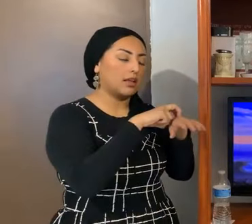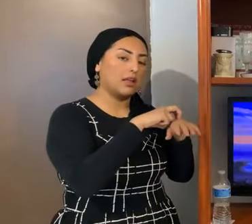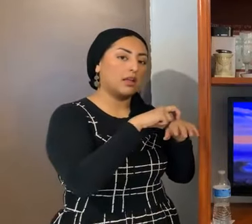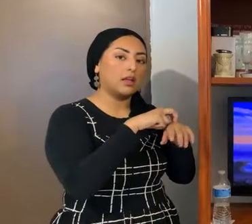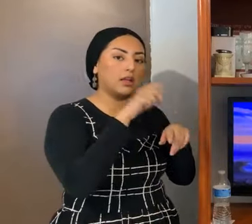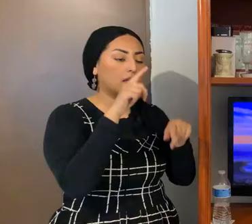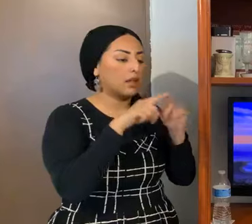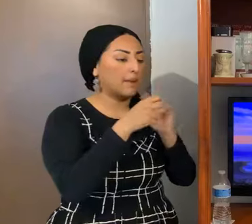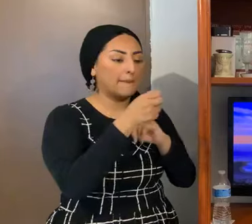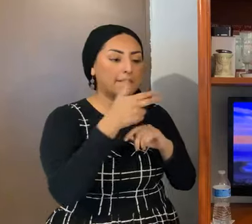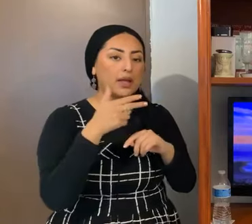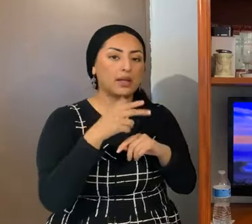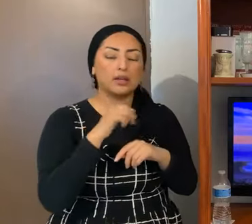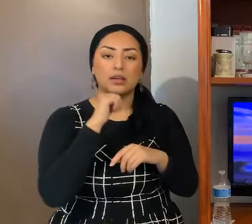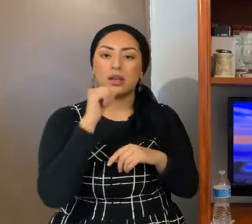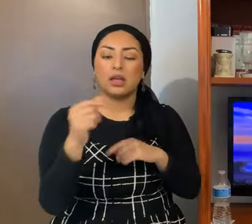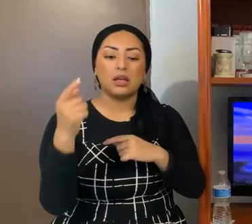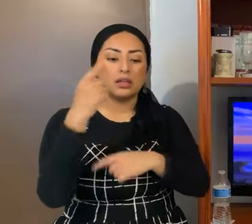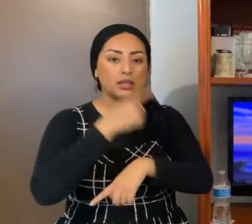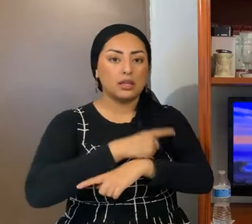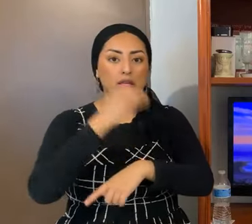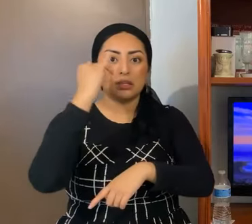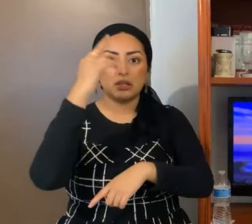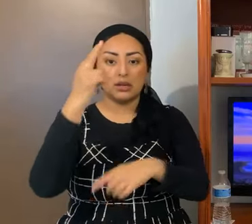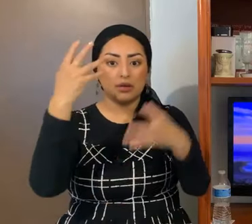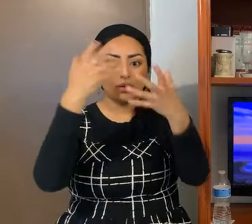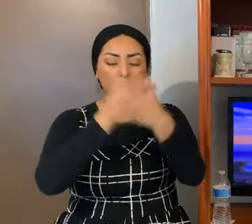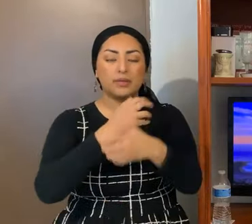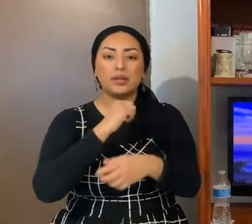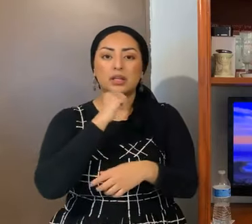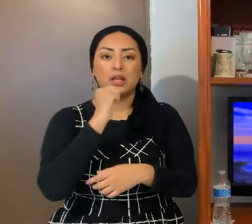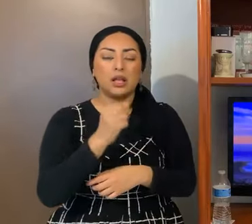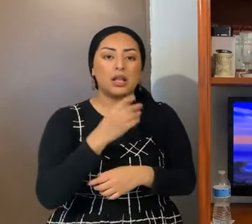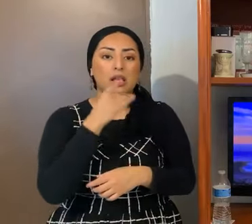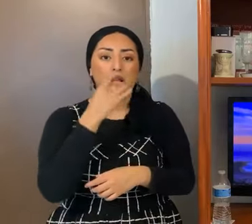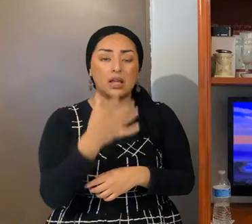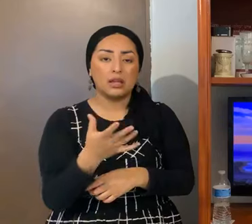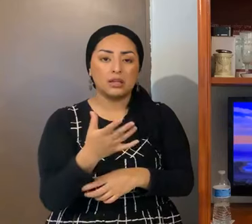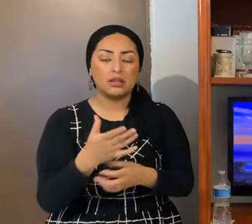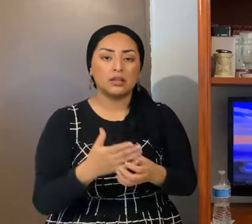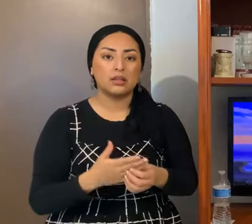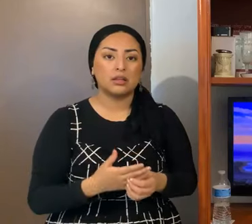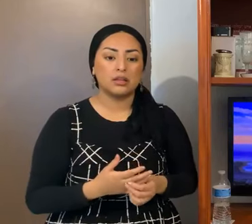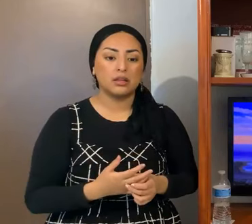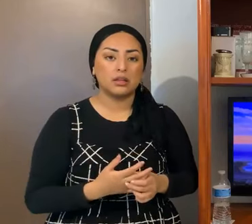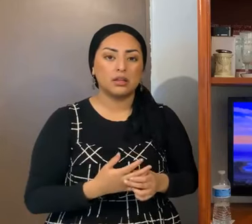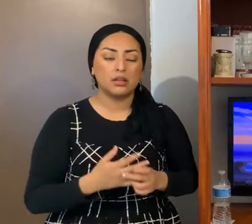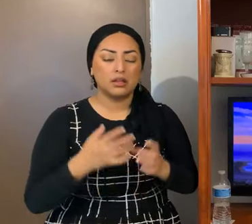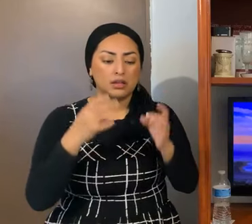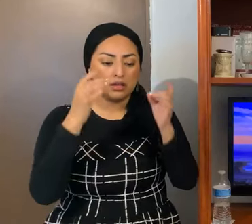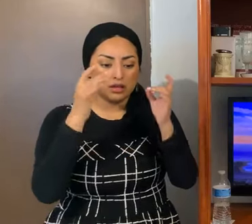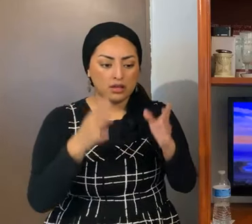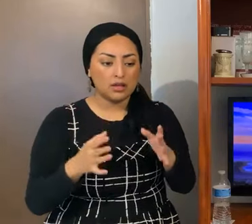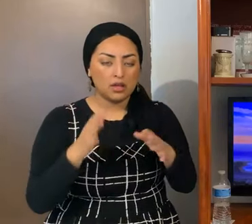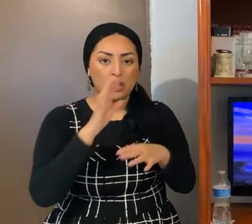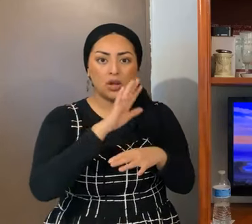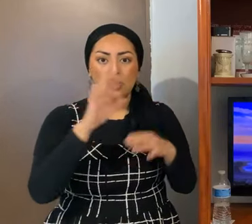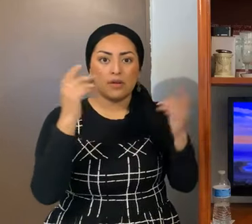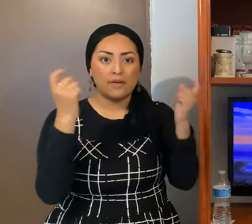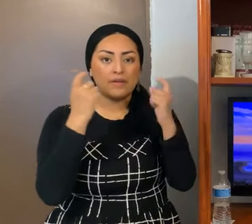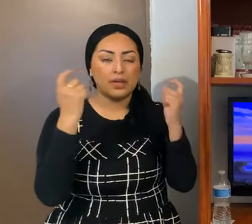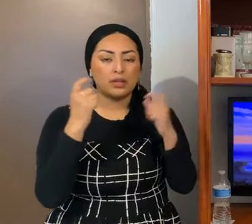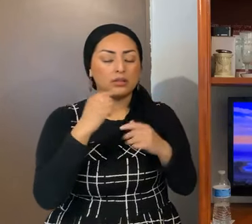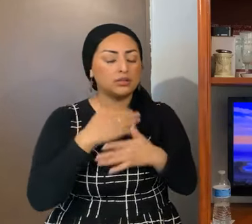regresar. ¿No será el día de Yahweh tinieblas y no luz, oscuridad que no tiene resplandor? Aborrecí y abominé vuestras solemnidades y no